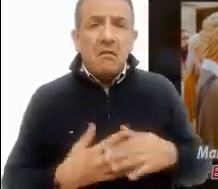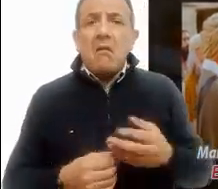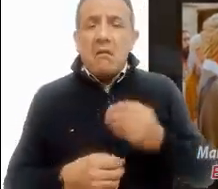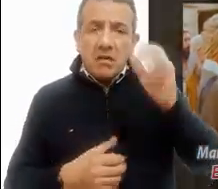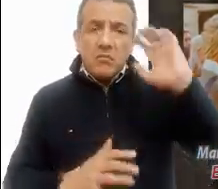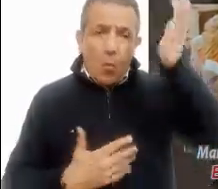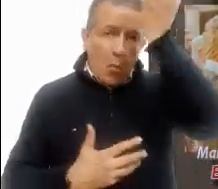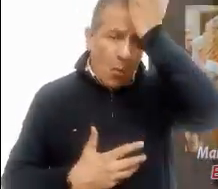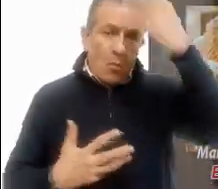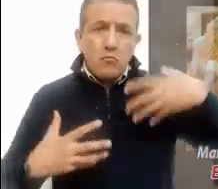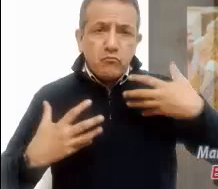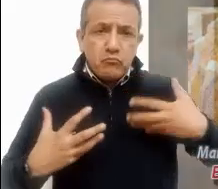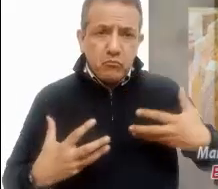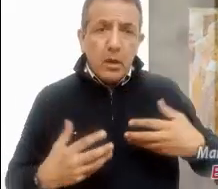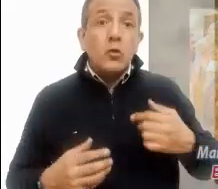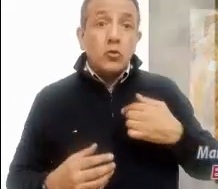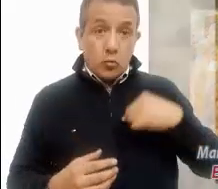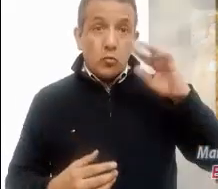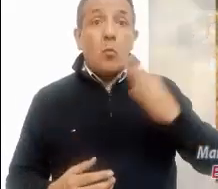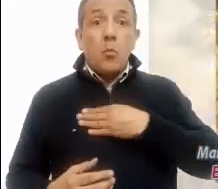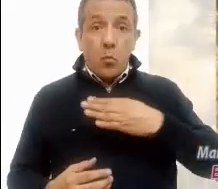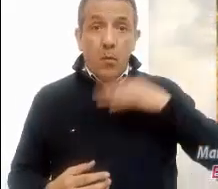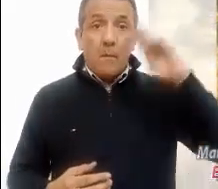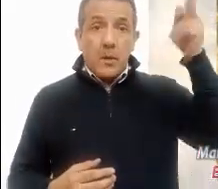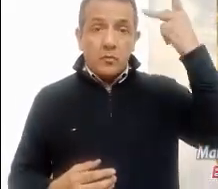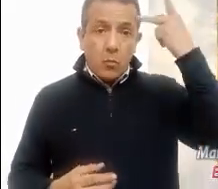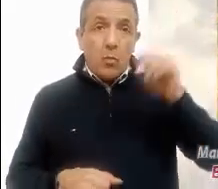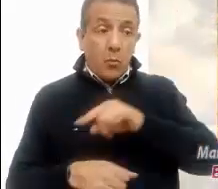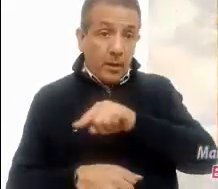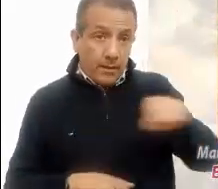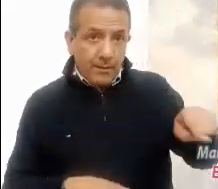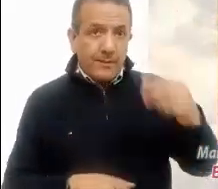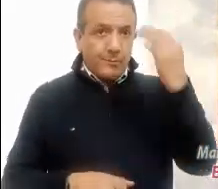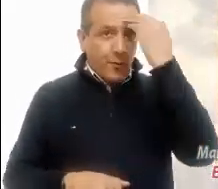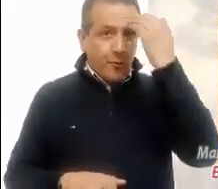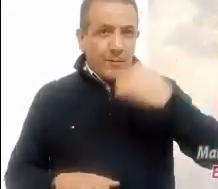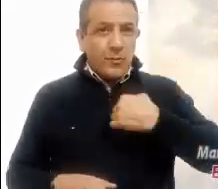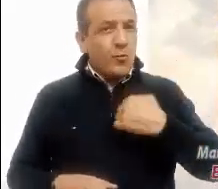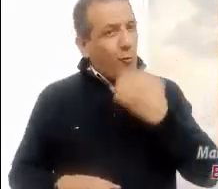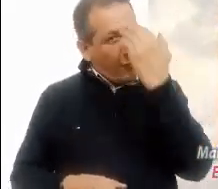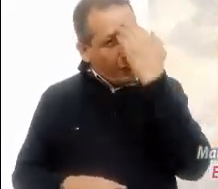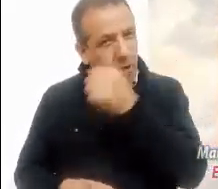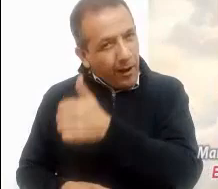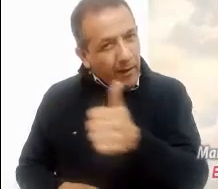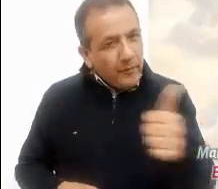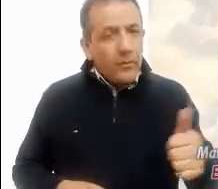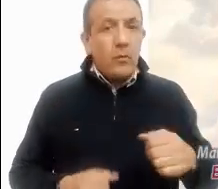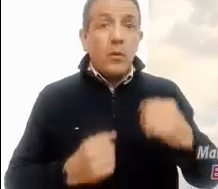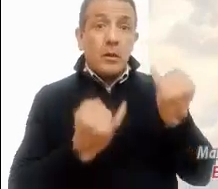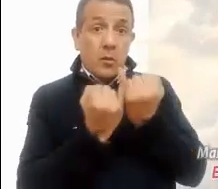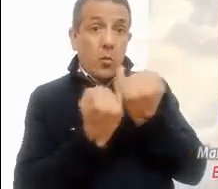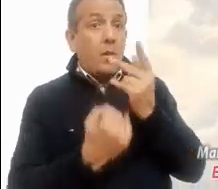a mis ovejas y ellas me conocen a mí. Así, como el Padre me conoce a mí y yo conozco al